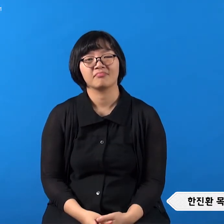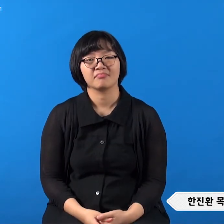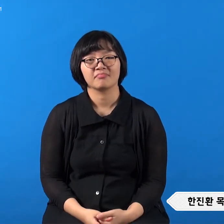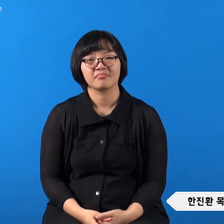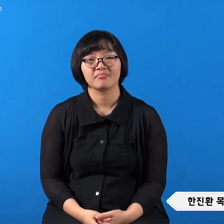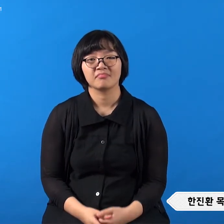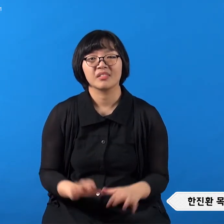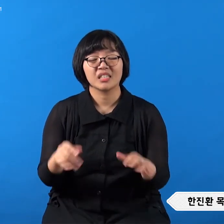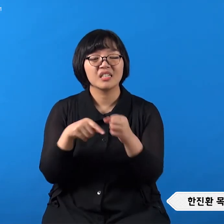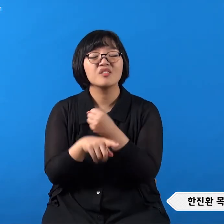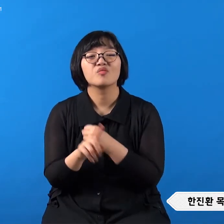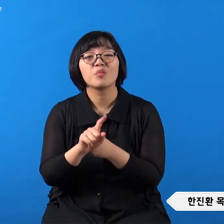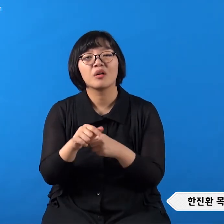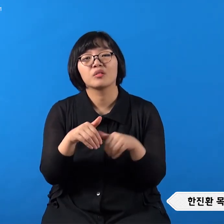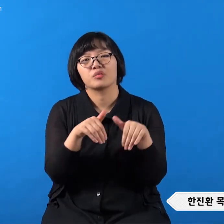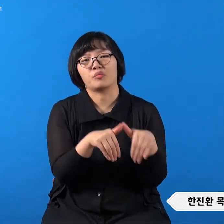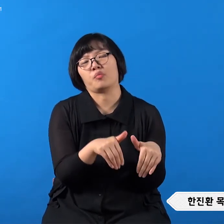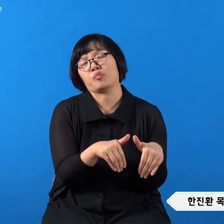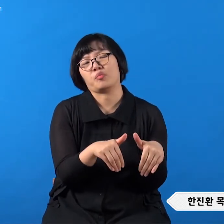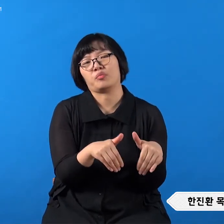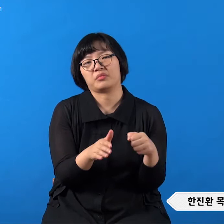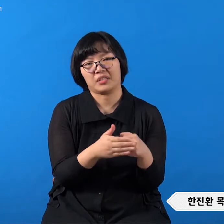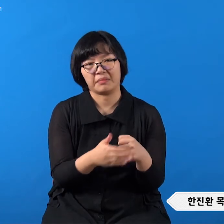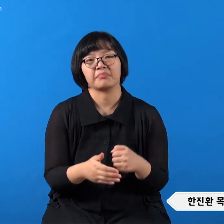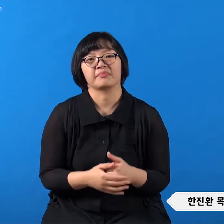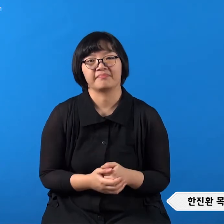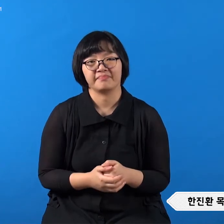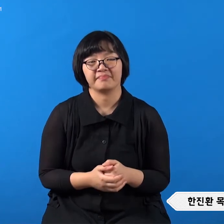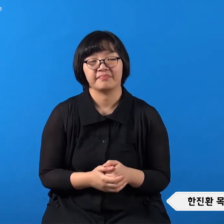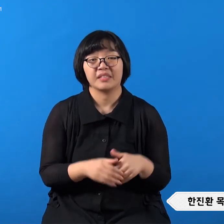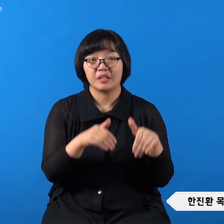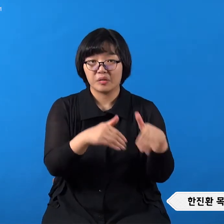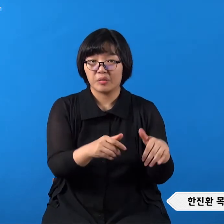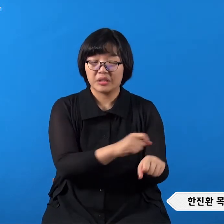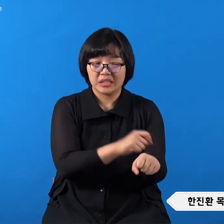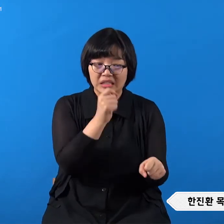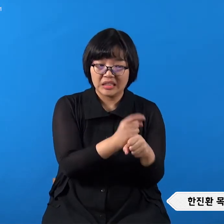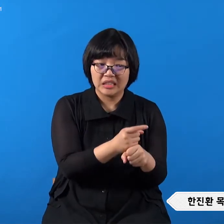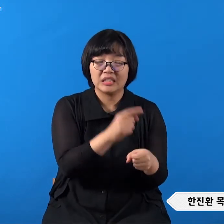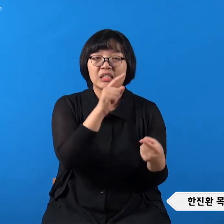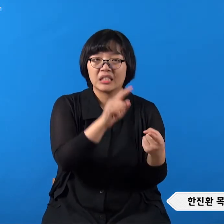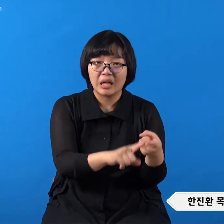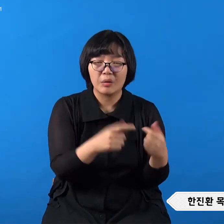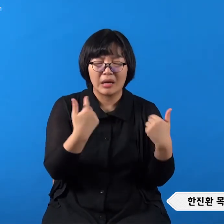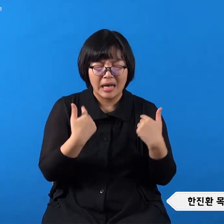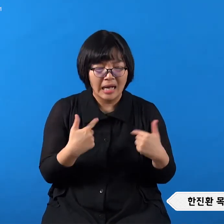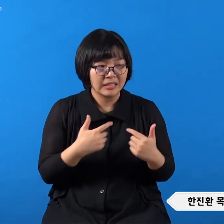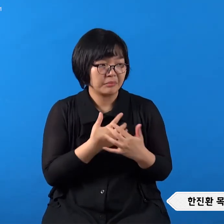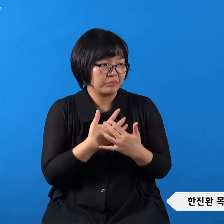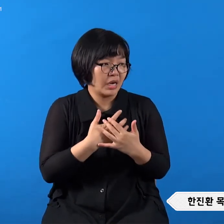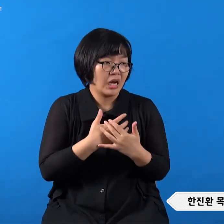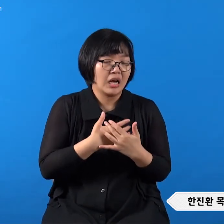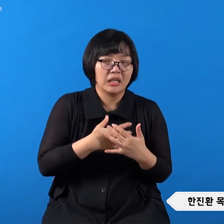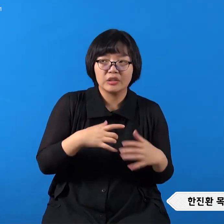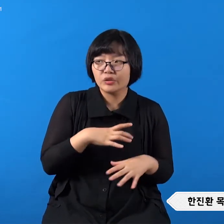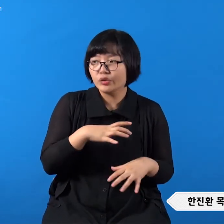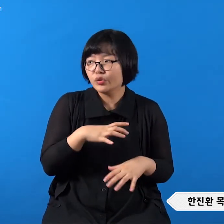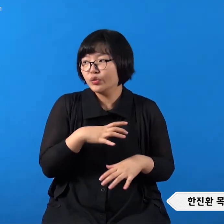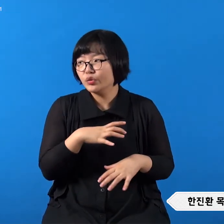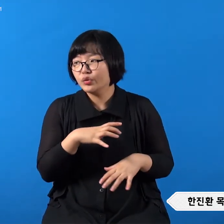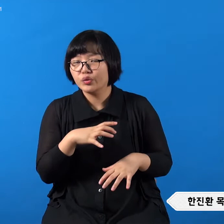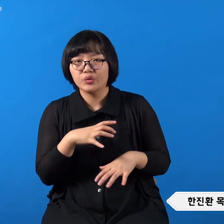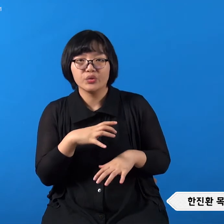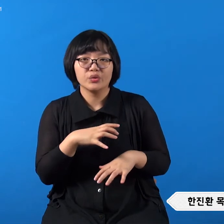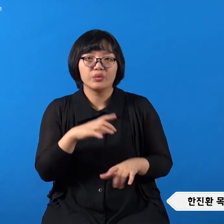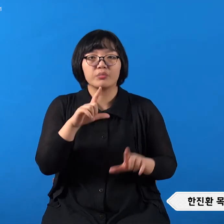그게 다 종이 되었기 때문에. 그래서 종의 특징 그대로 그냥 불안하고 두렵고 쫓기고